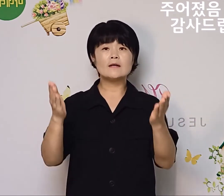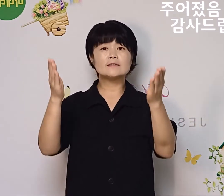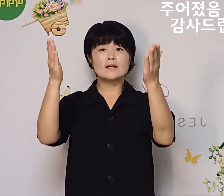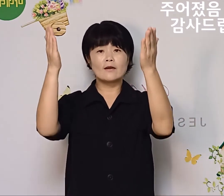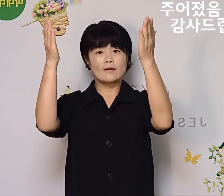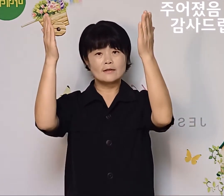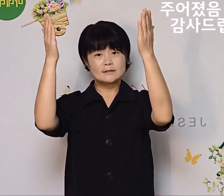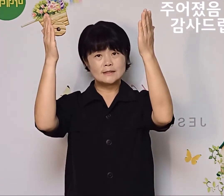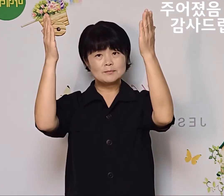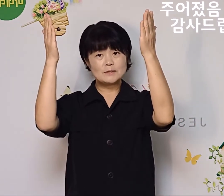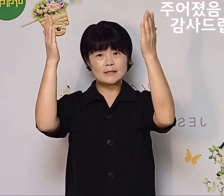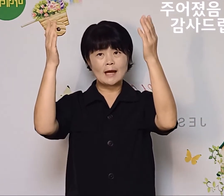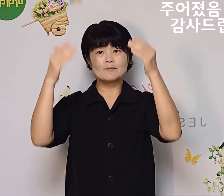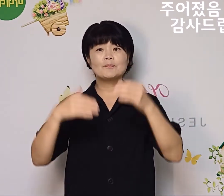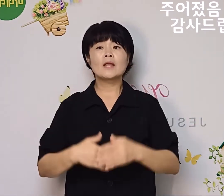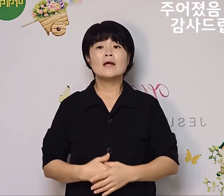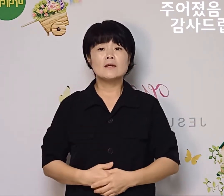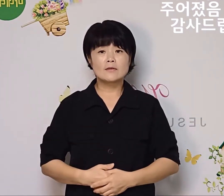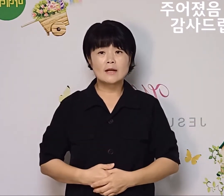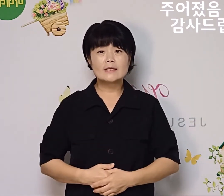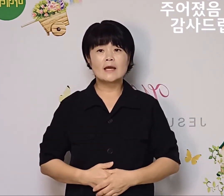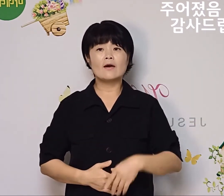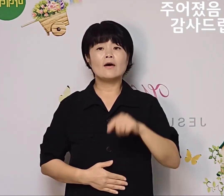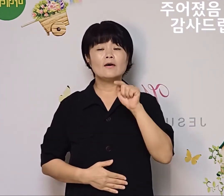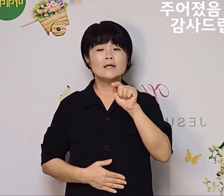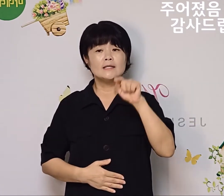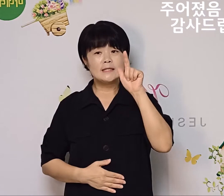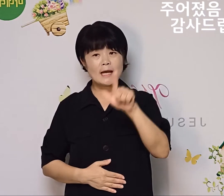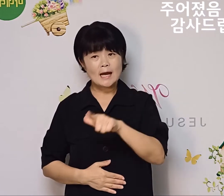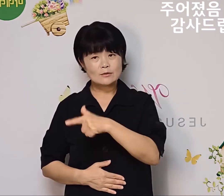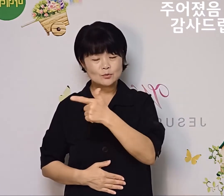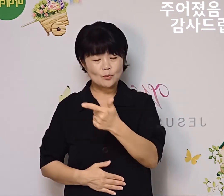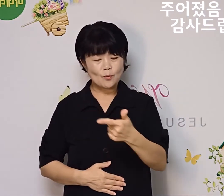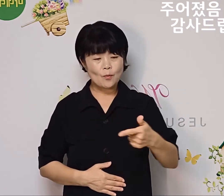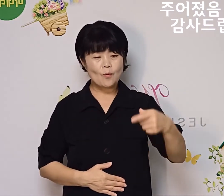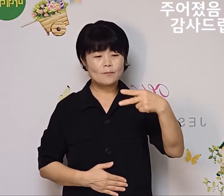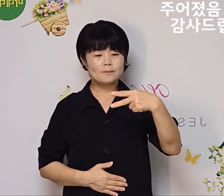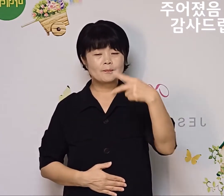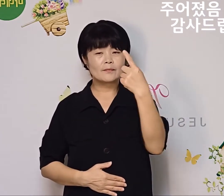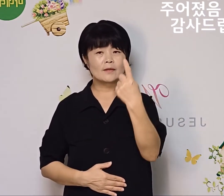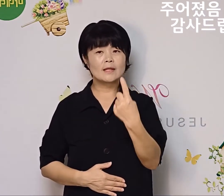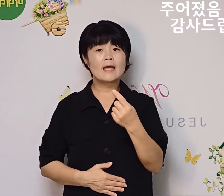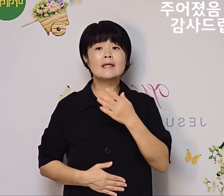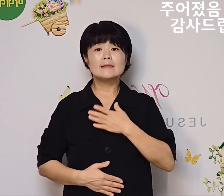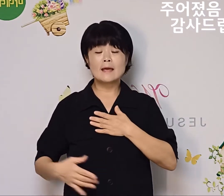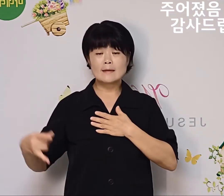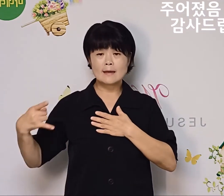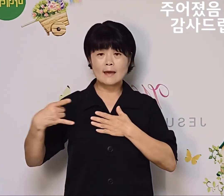올려드려요. 드립니다. 연결할게요. 이 하루도